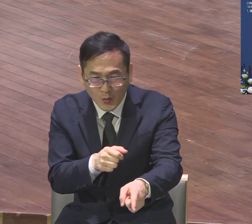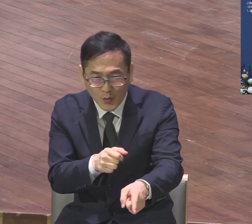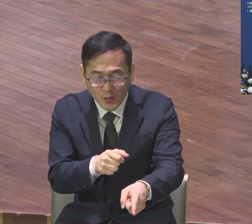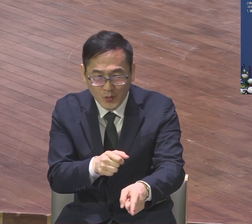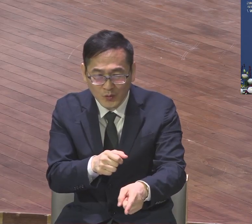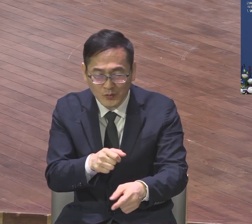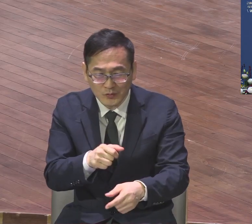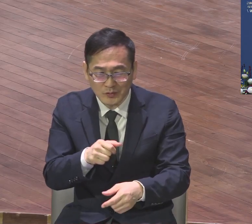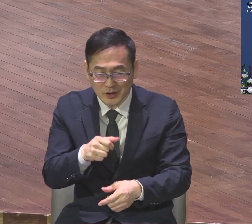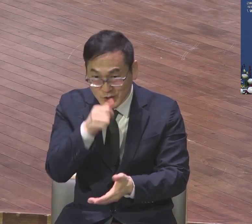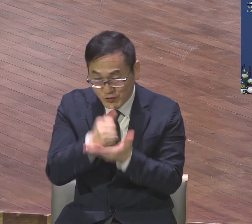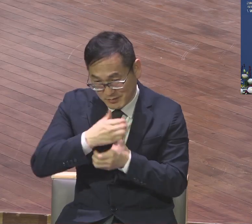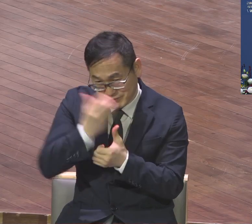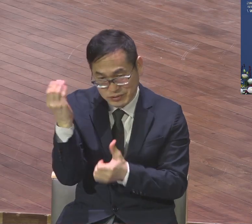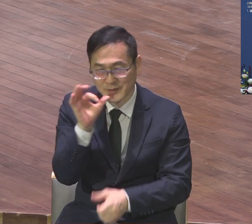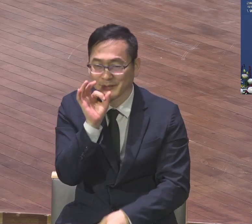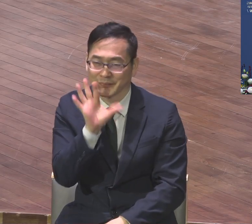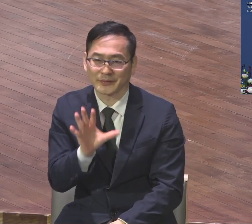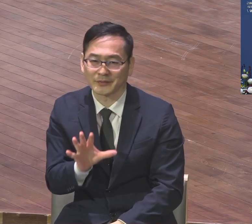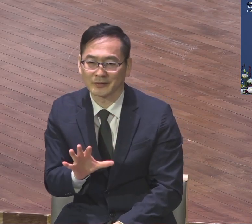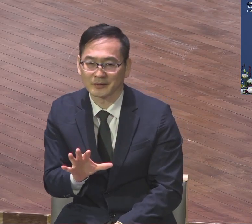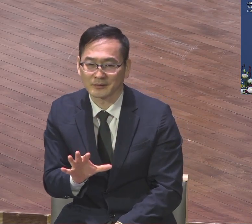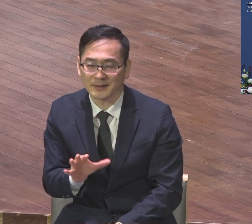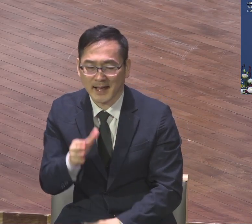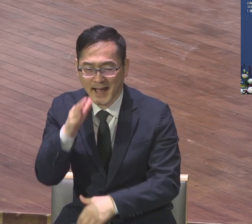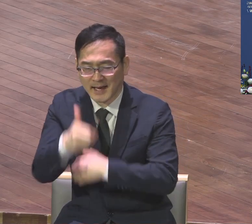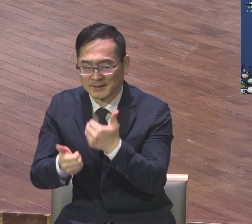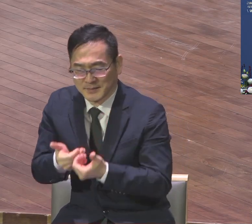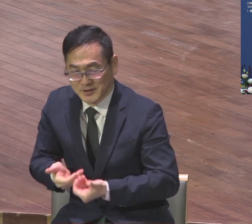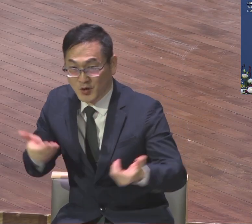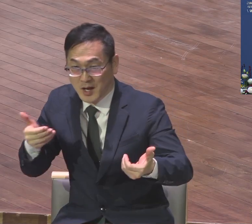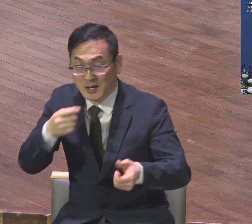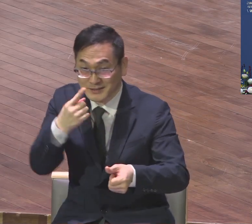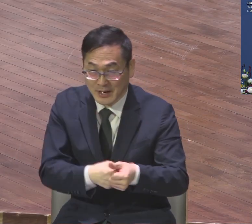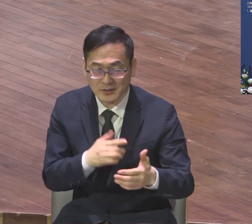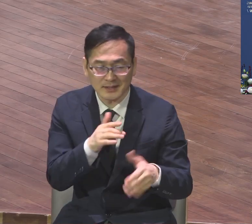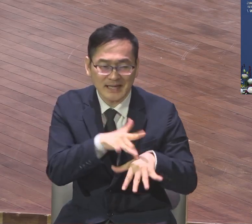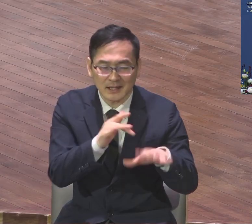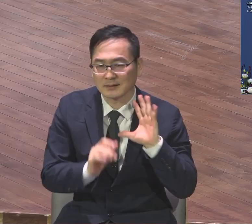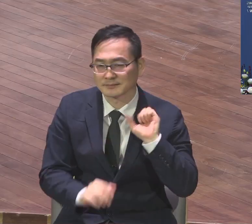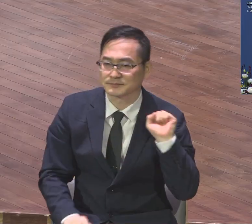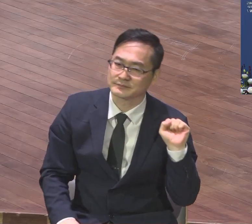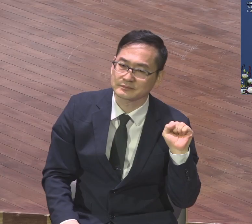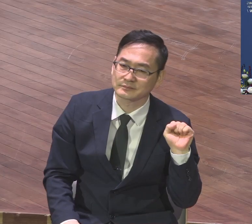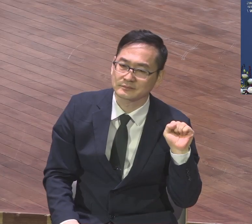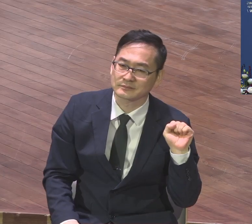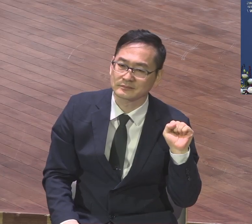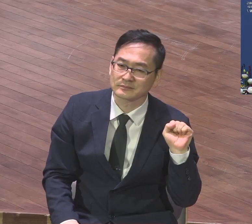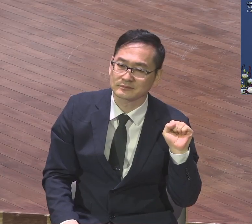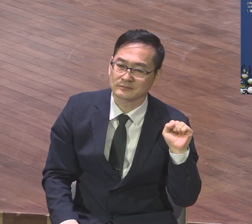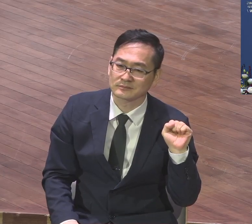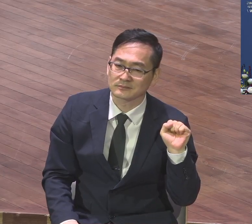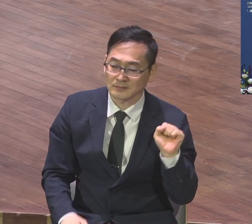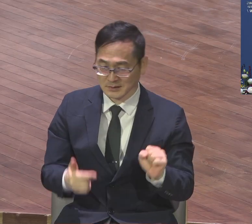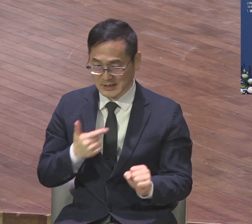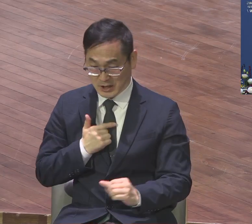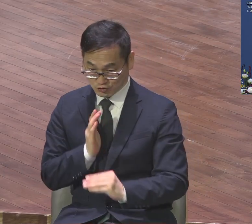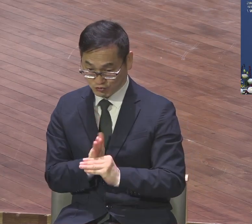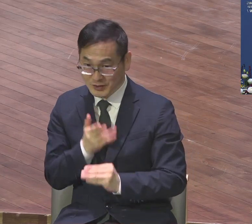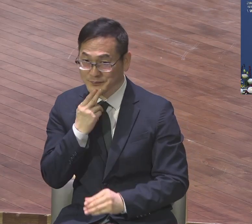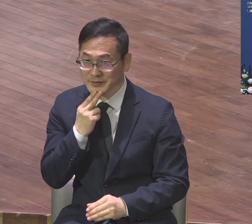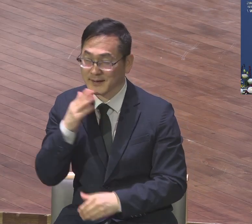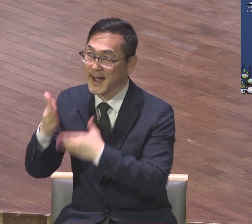잡혀요. 누구에게요? 사단에게 잡혀요. 그래서 하나님의 자녀냐 마귀 자식이냐 둘밖에